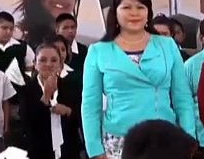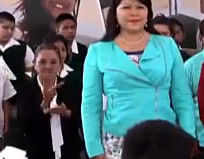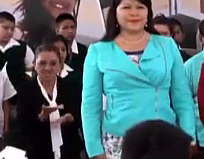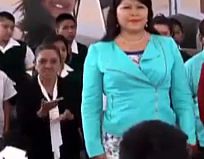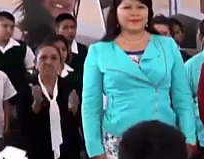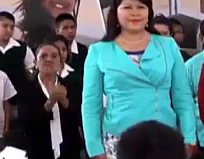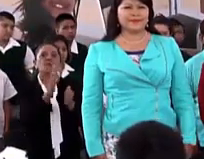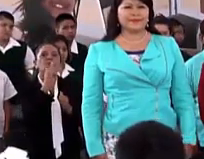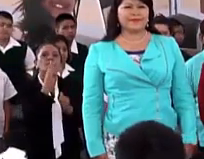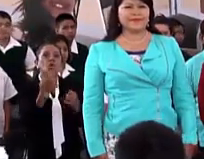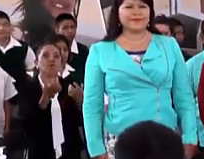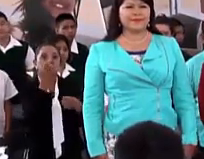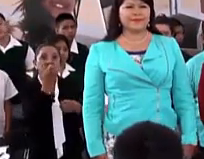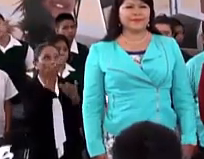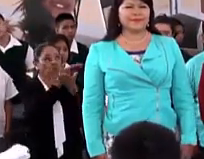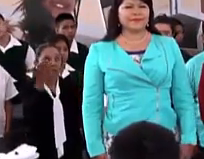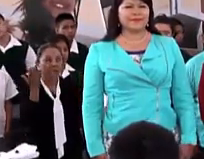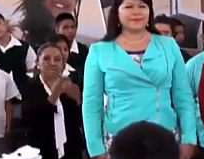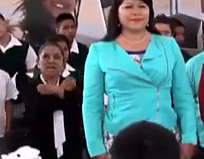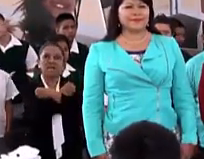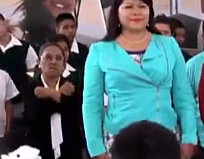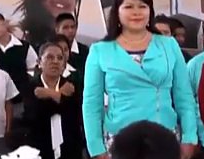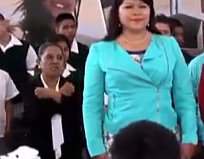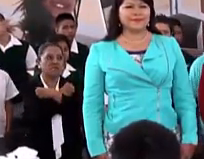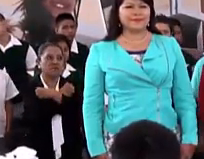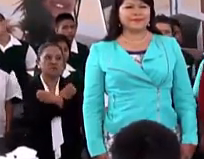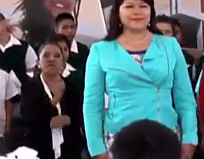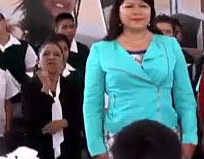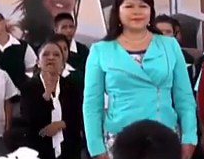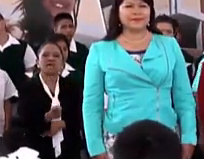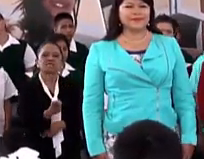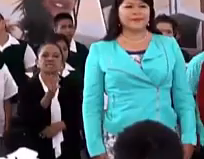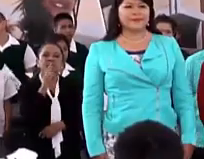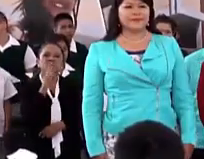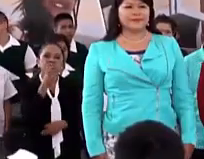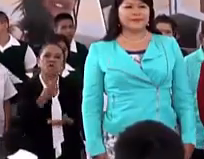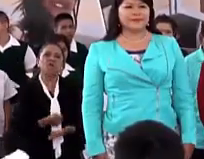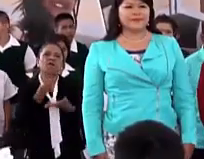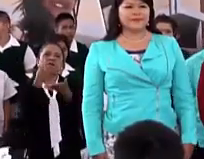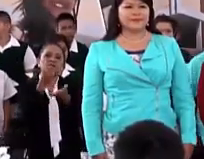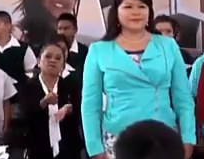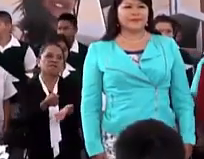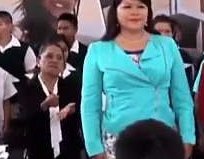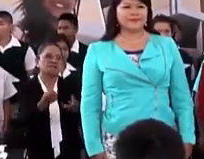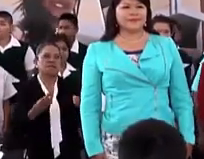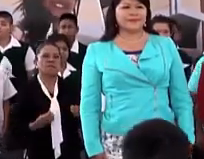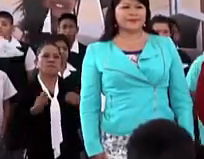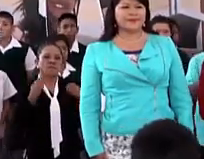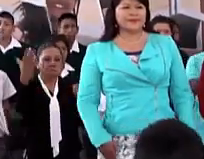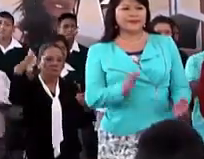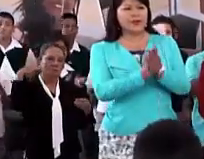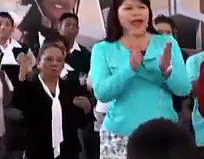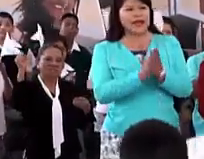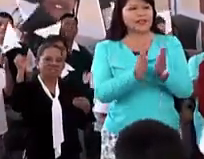y con mejores planteles. La educación es la mejor inversión. ¡Viva Morelos!